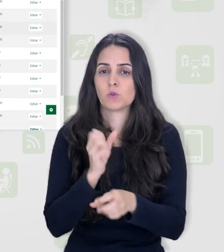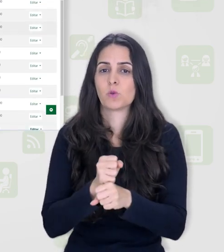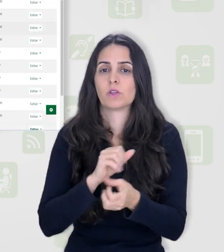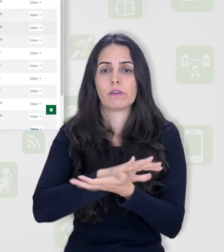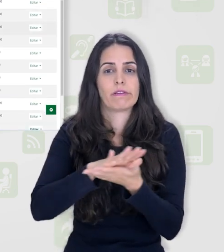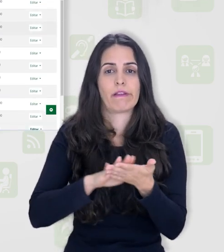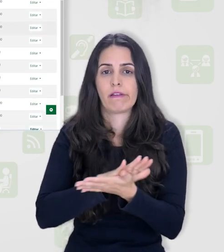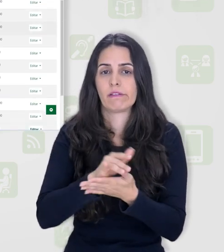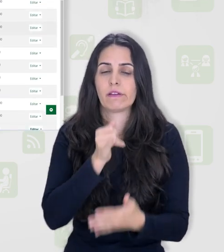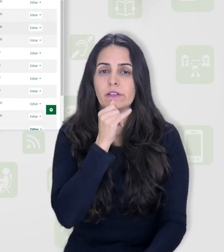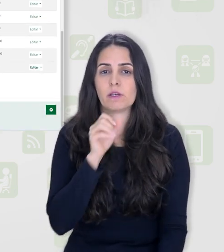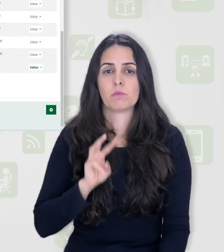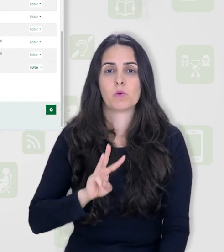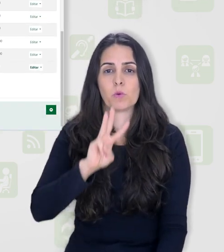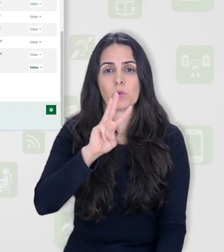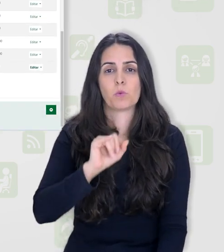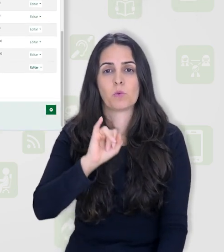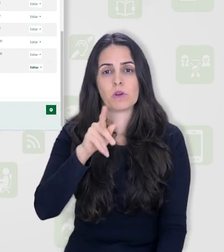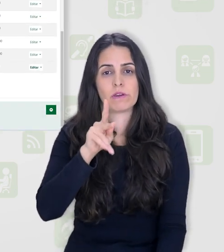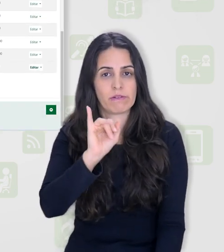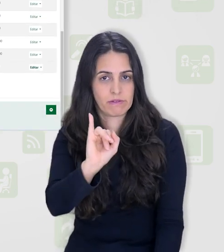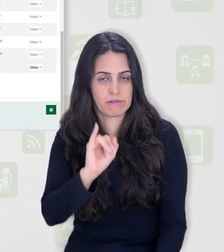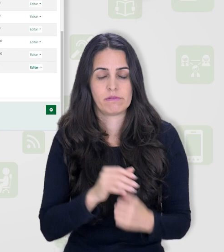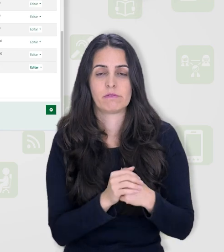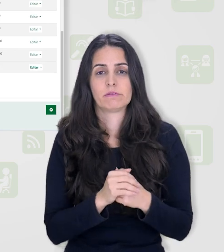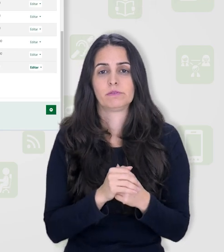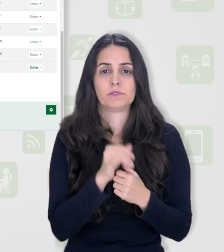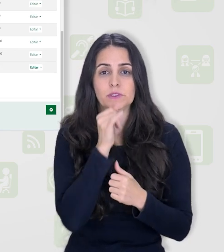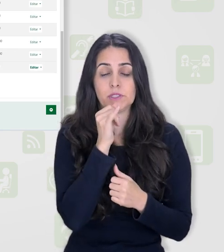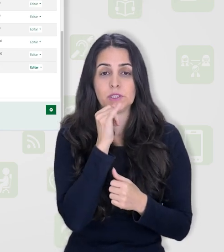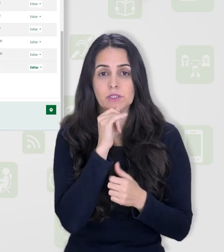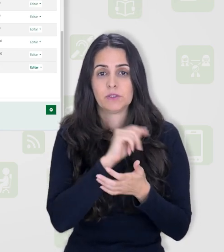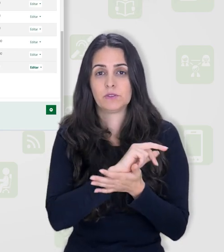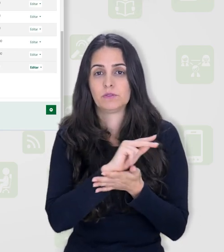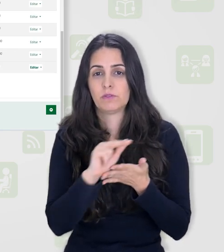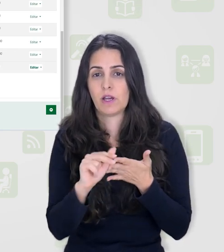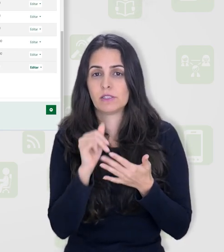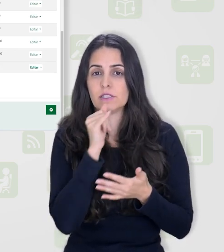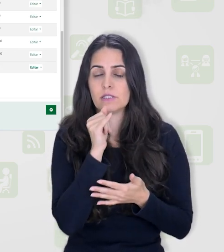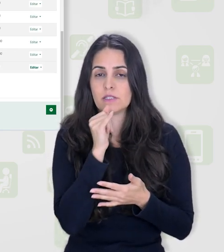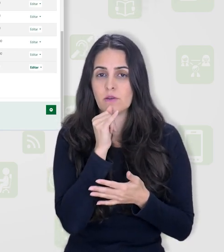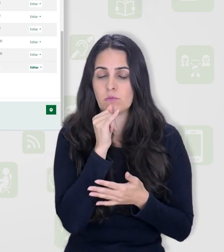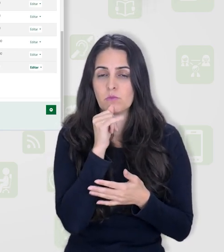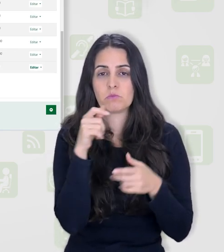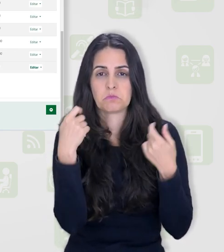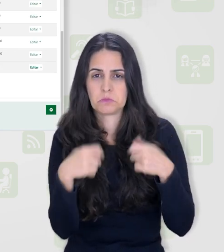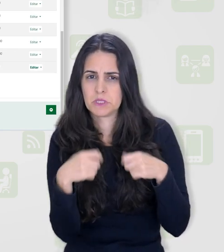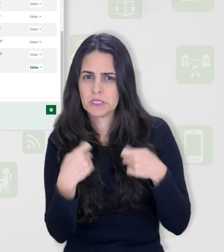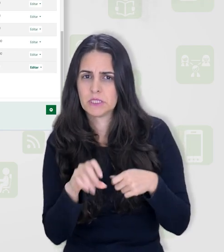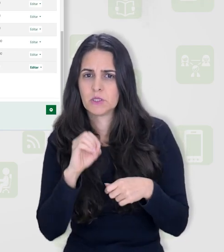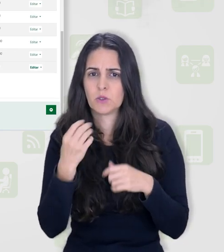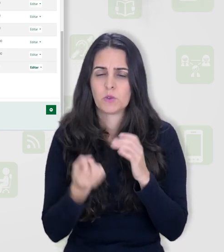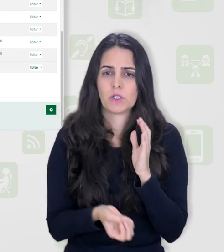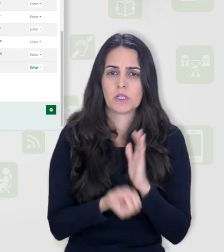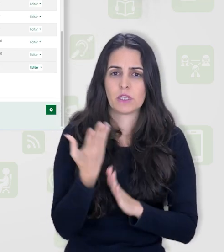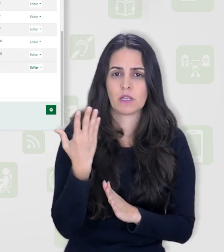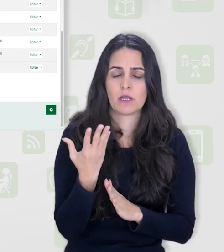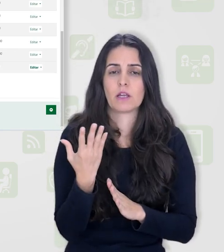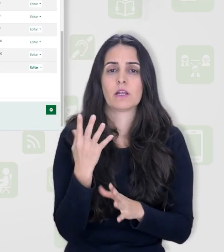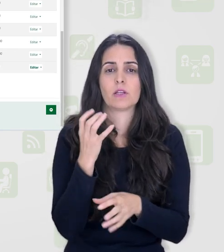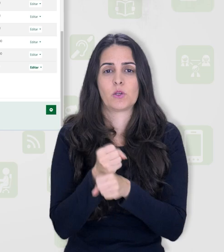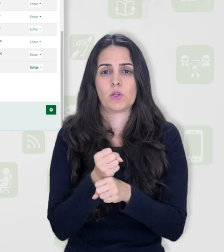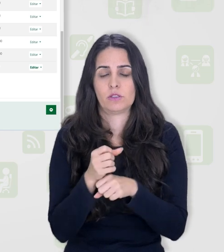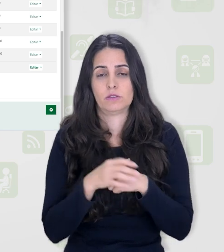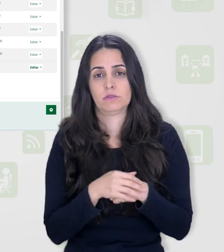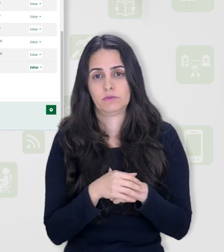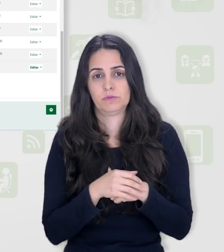notas como a wiki por exemplo Então são vários exemplos que você pode precisar ou querer criar um item de nota